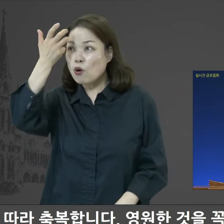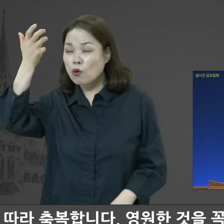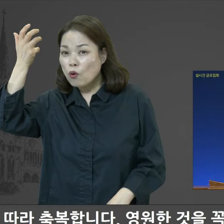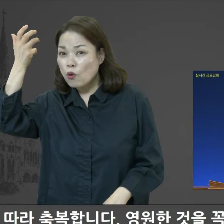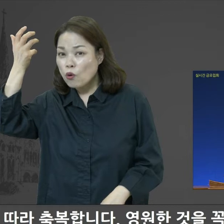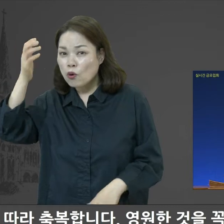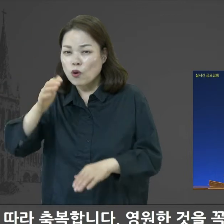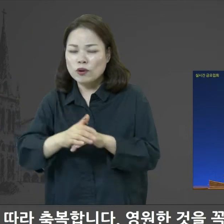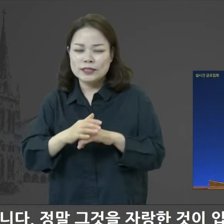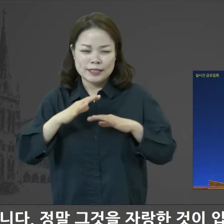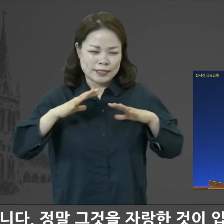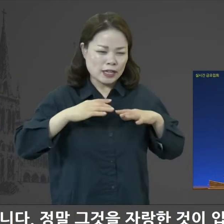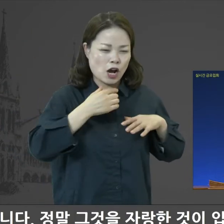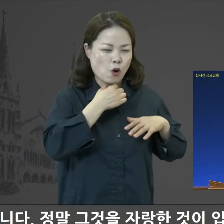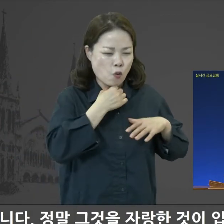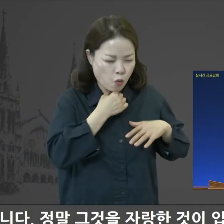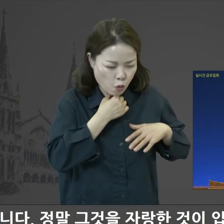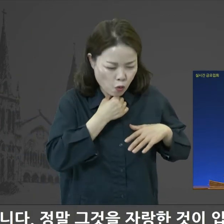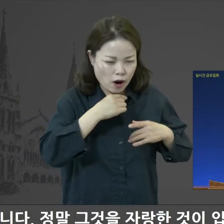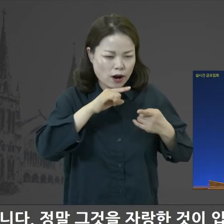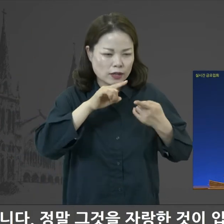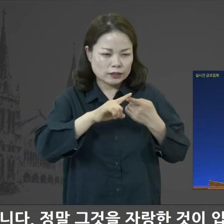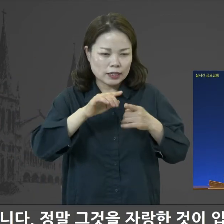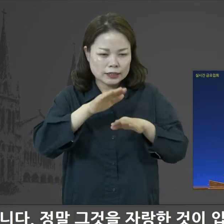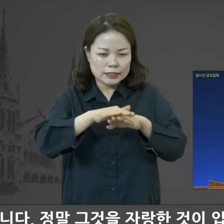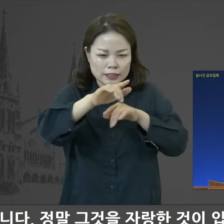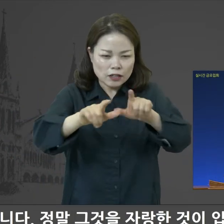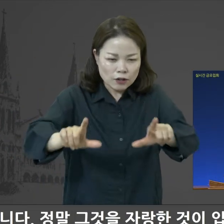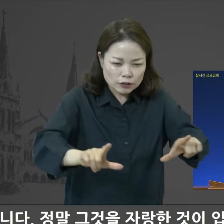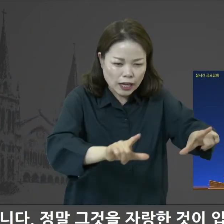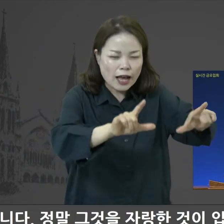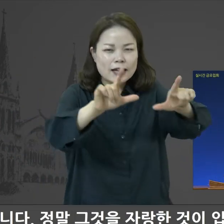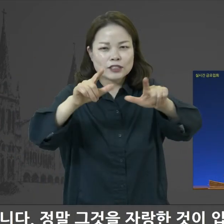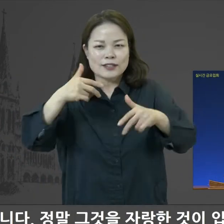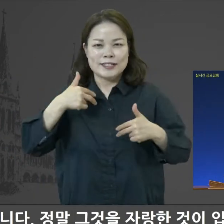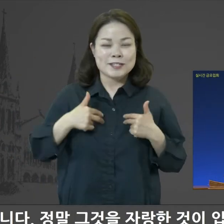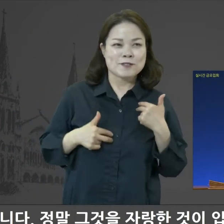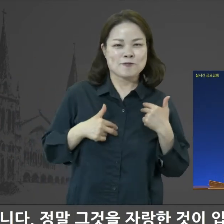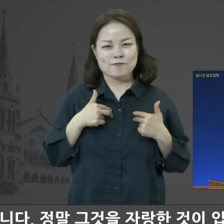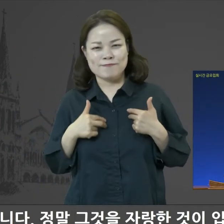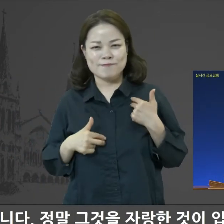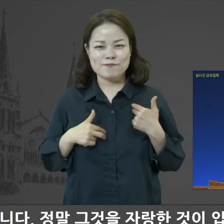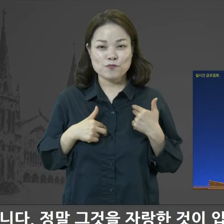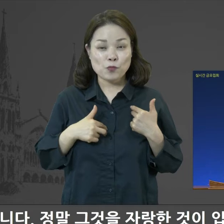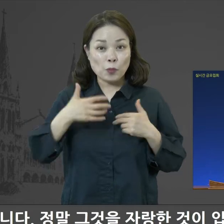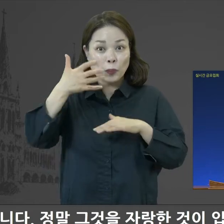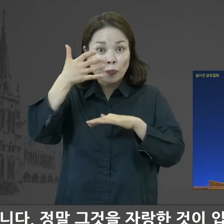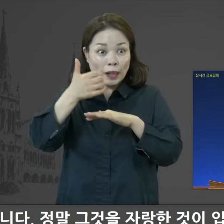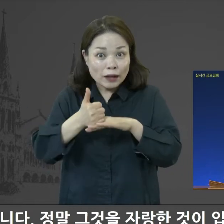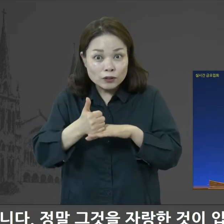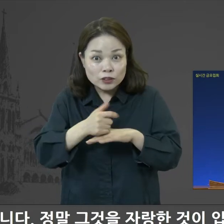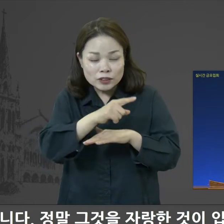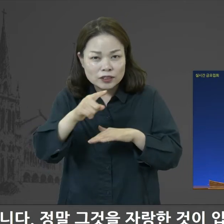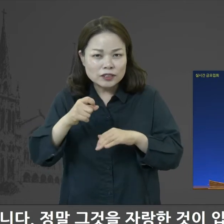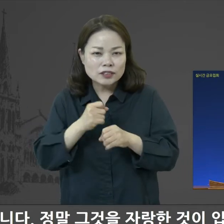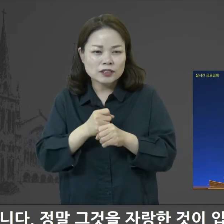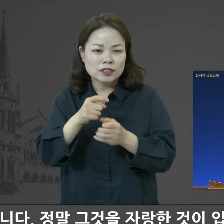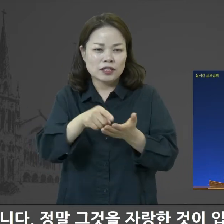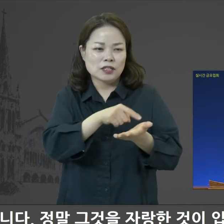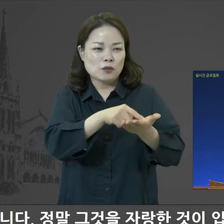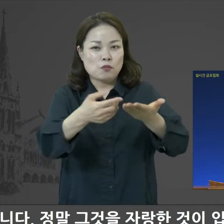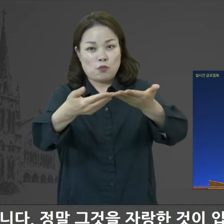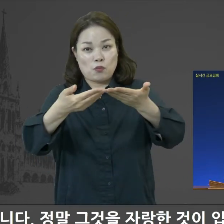자랑하고 그것을 추구하고 그것을 붙들고 사는데 즐겁고, 그리고 결국 그 즐거운 것이 보상받는